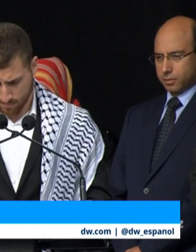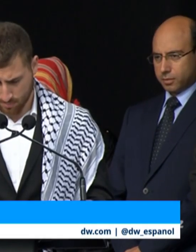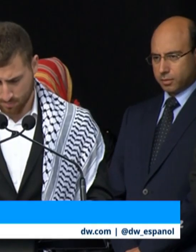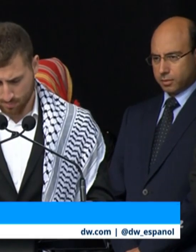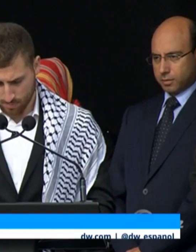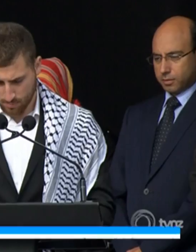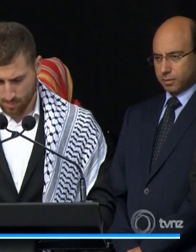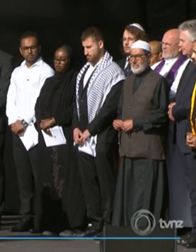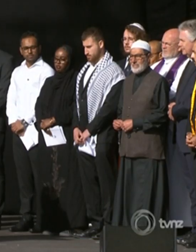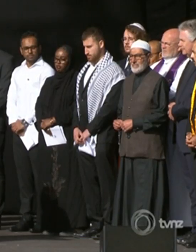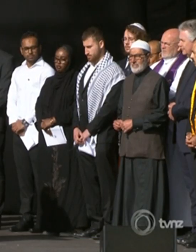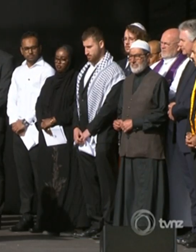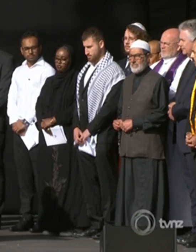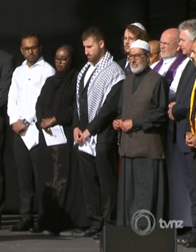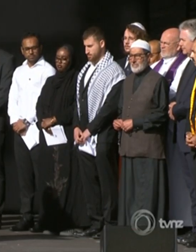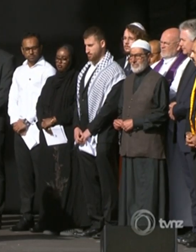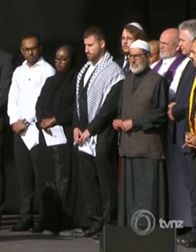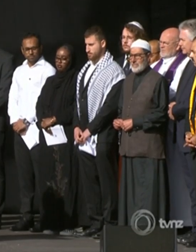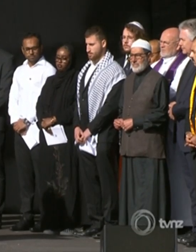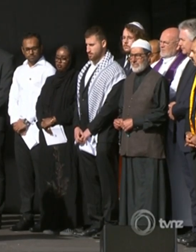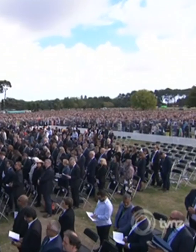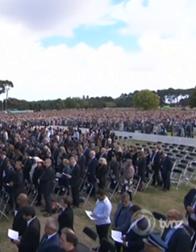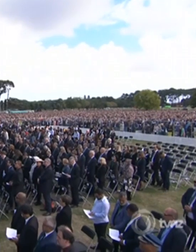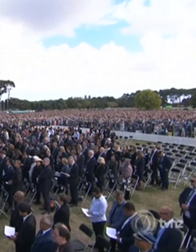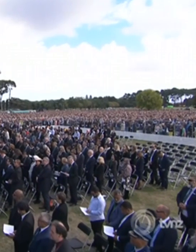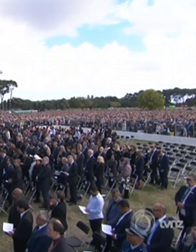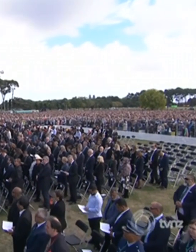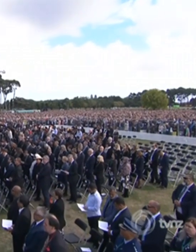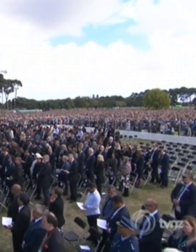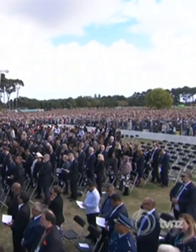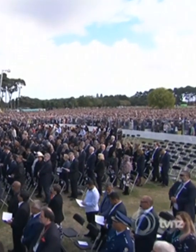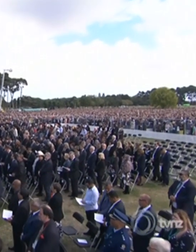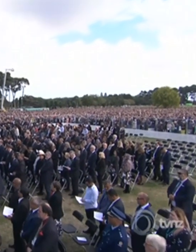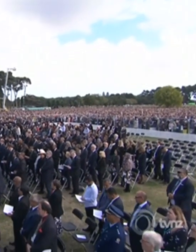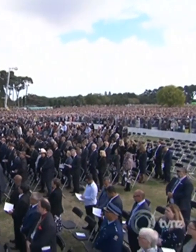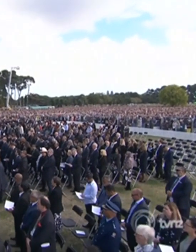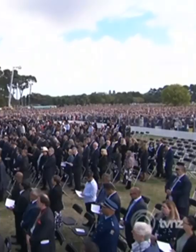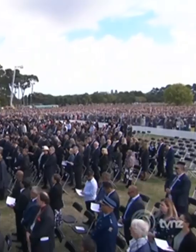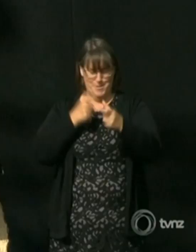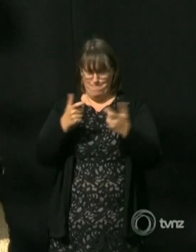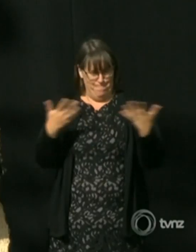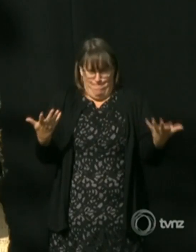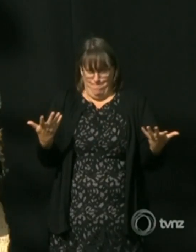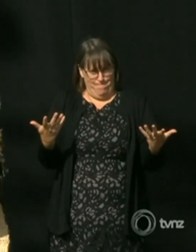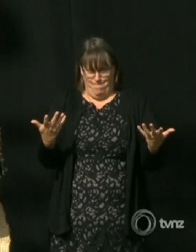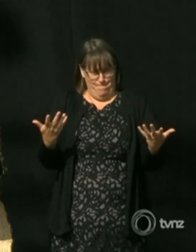un silencio solidario. Recuerdos, luto y recogimiento entre los ahí congregados.